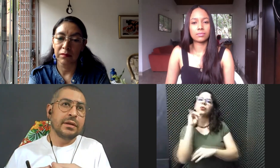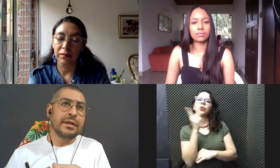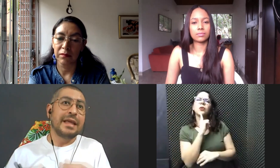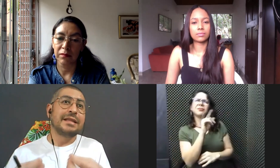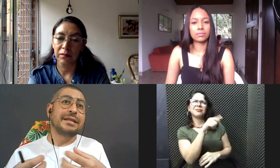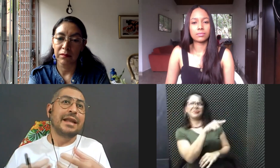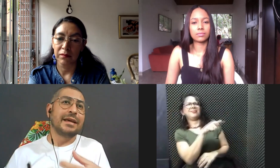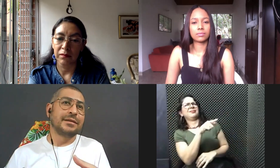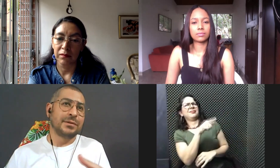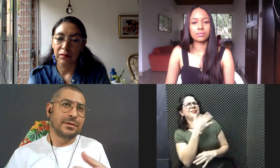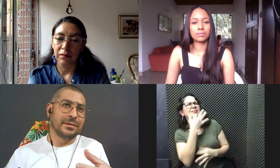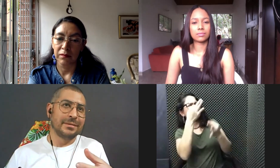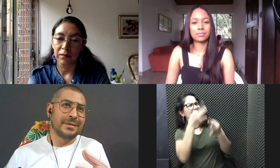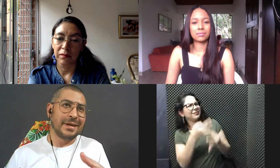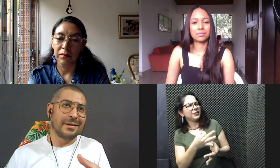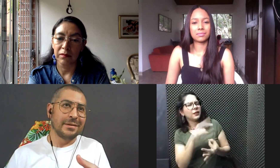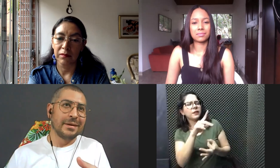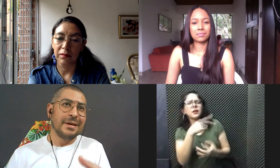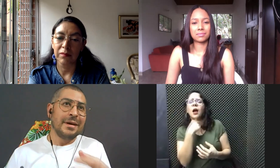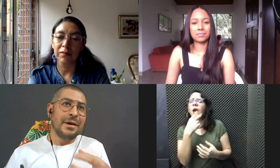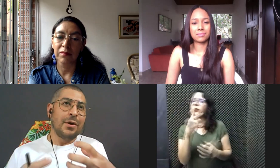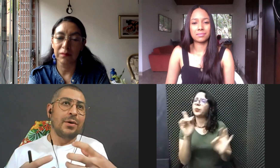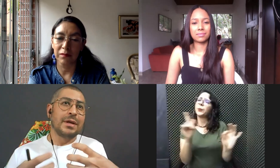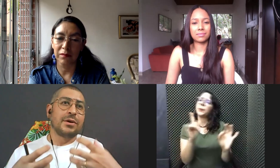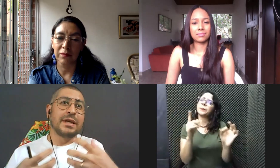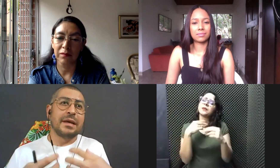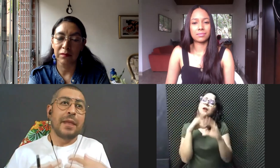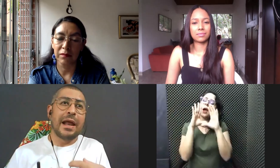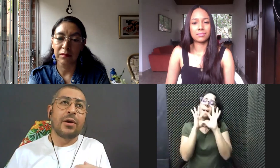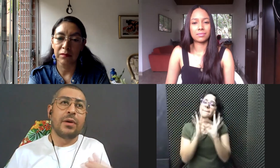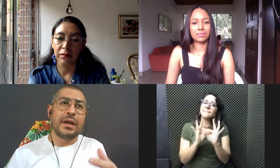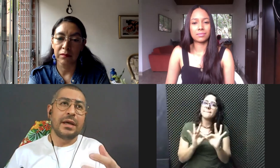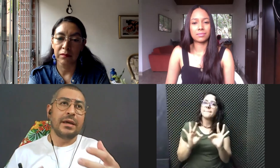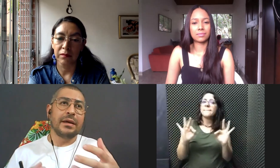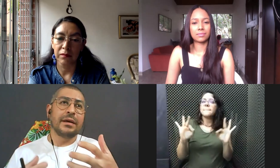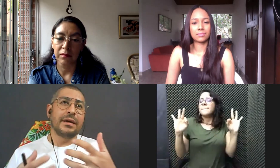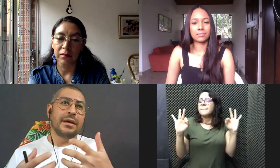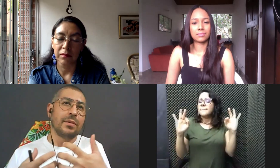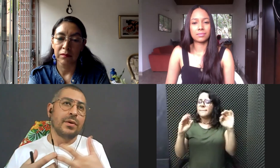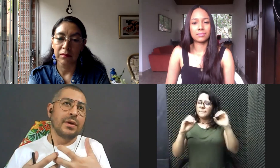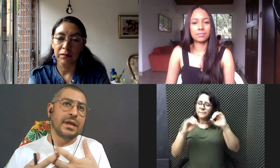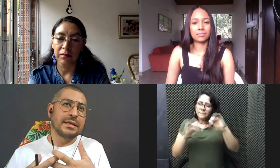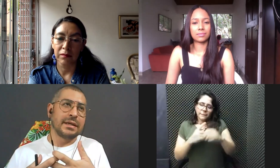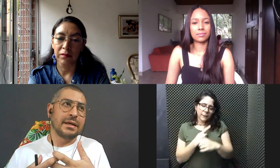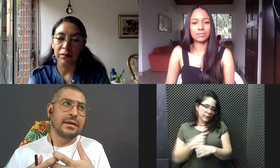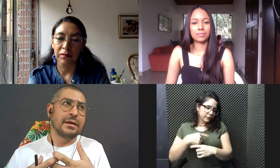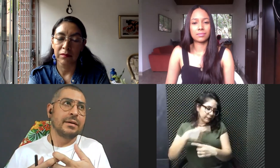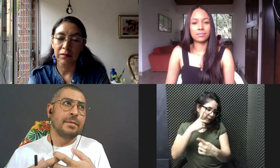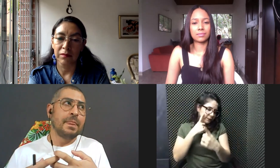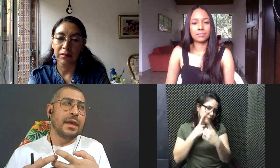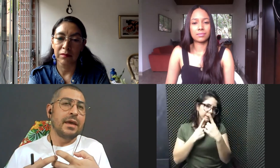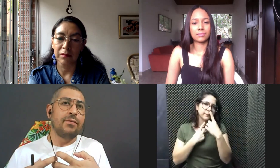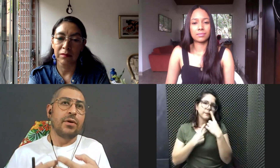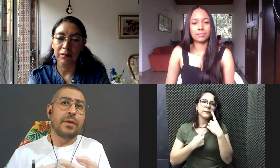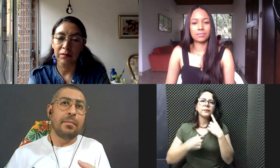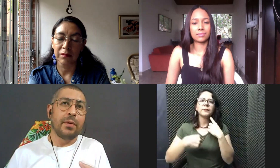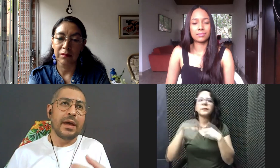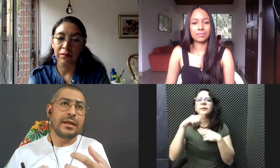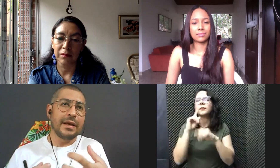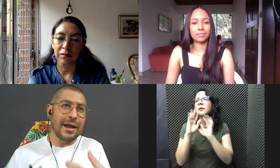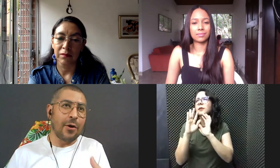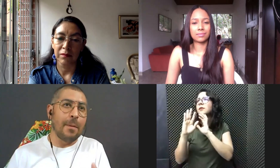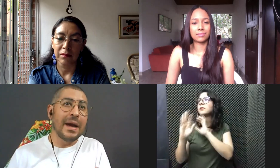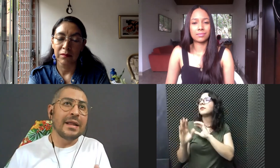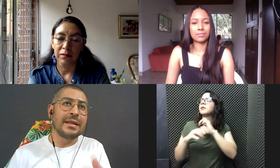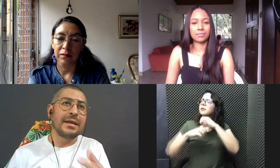apreciación del silencio, ¿cierto? Con esa melancolía y como con esa forma